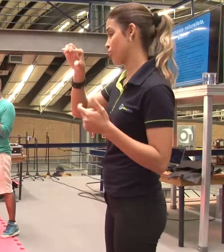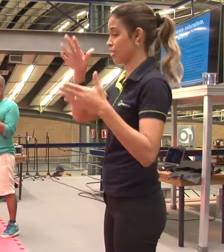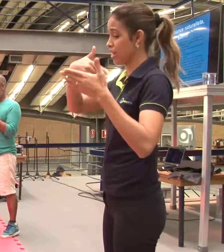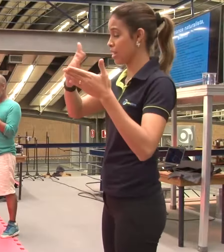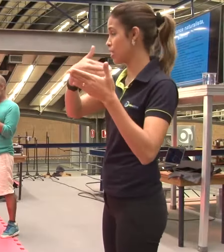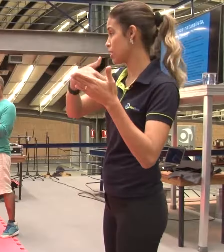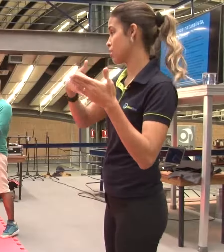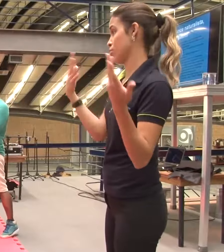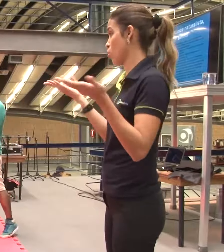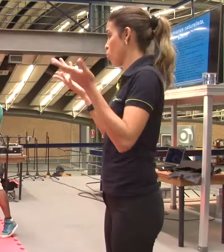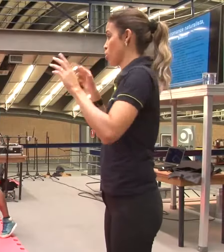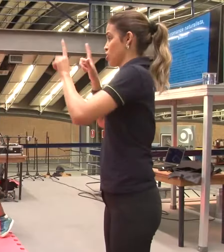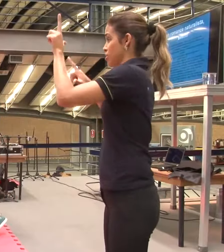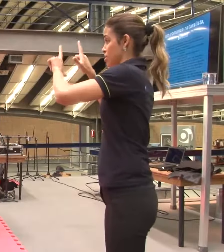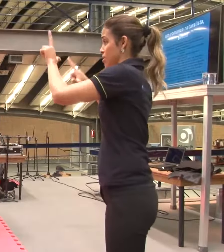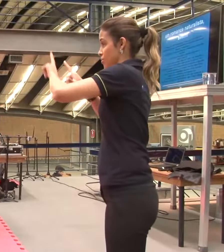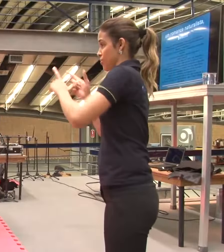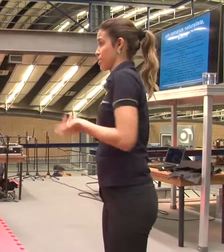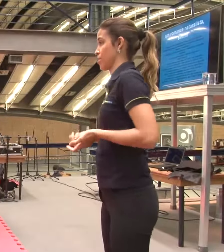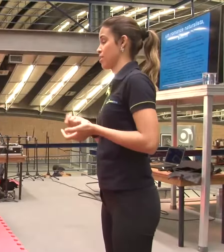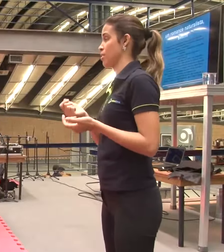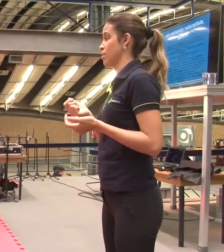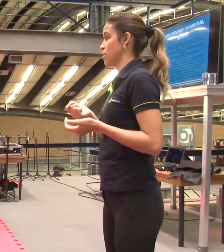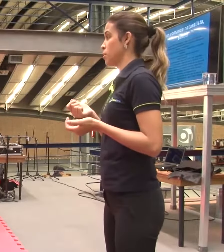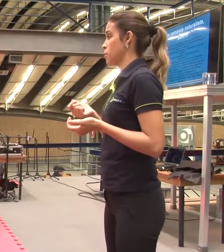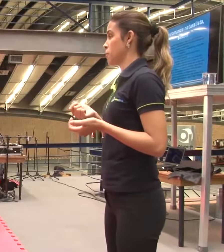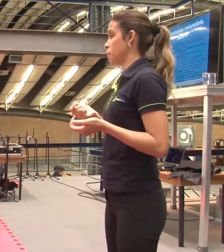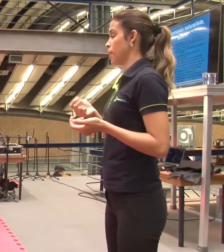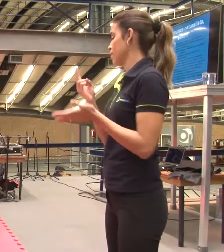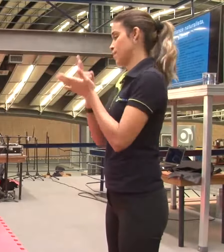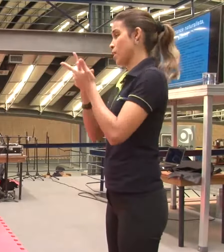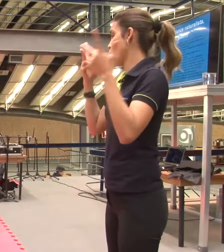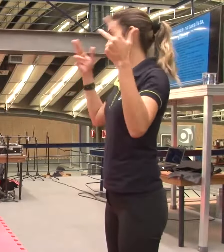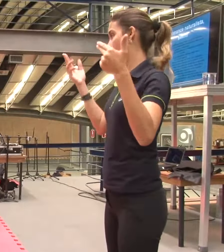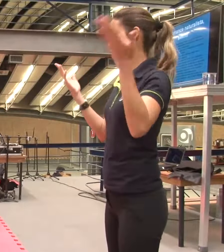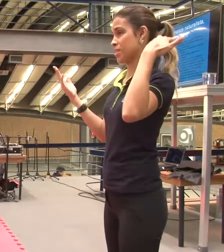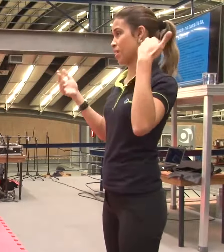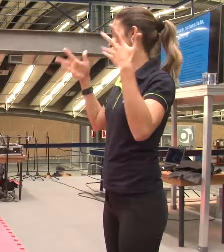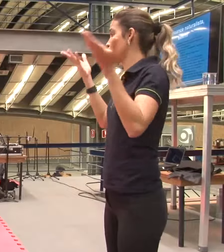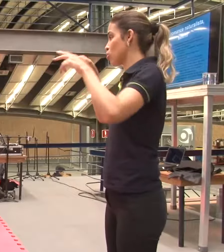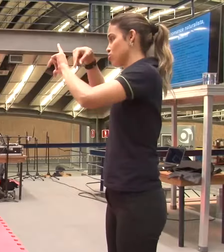coisa, né? A coisa, doses diárias, etc, etc, etc.